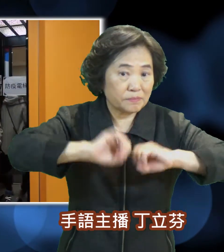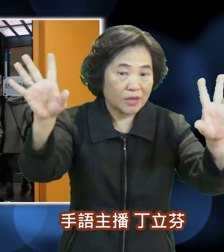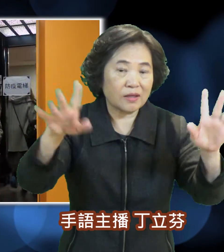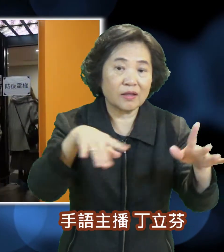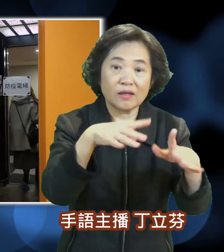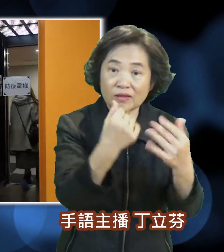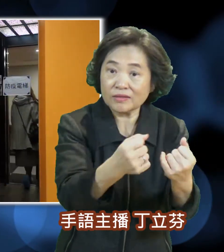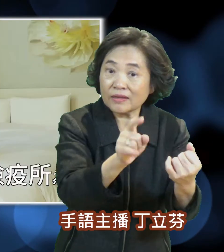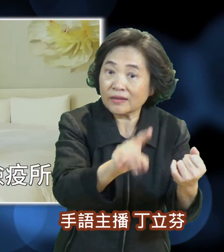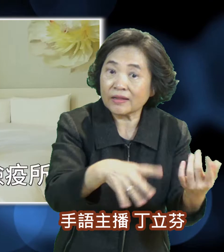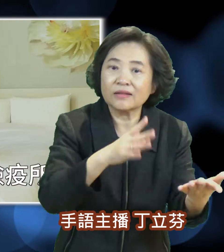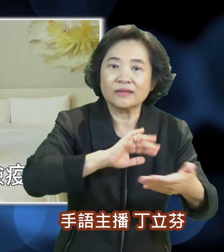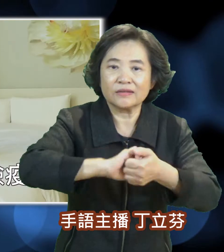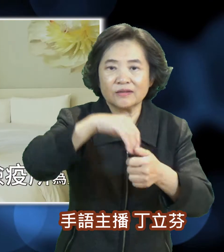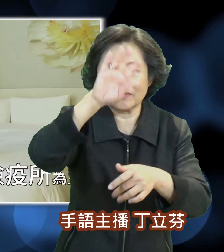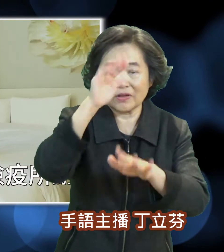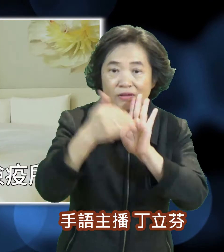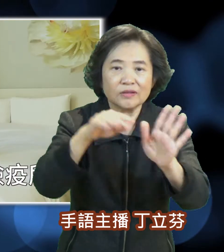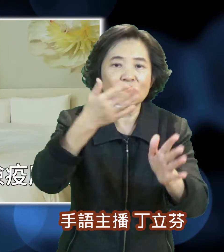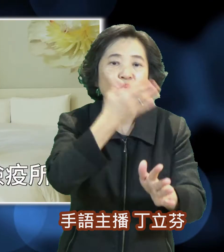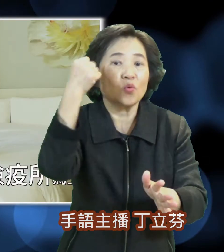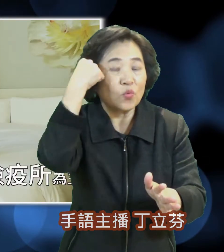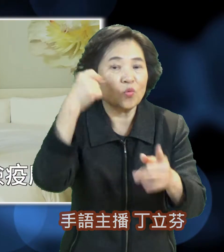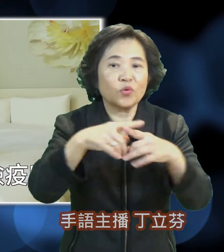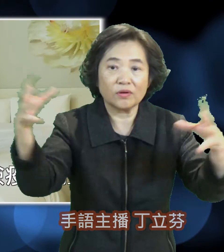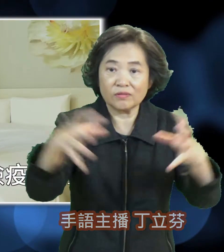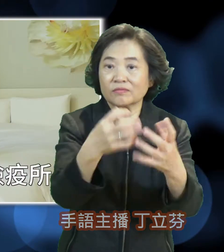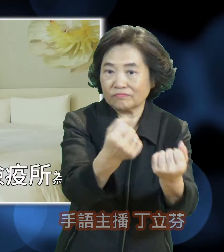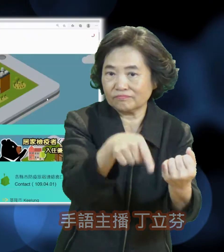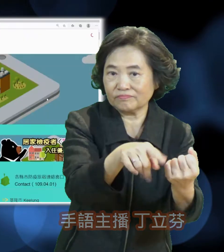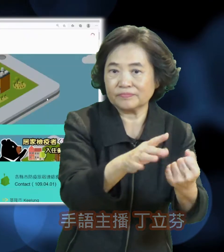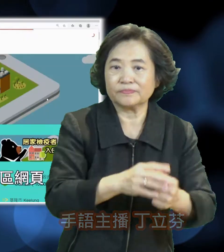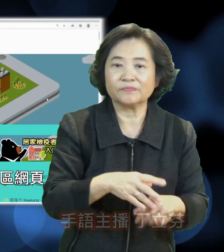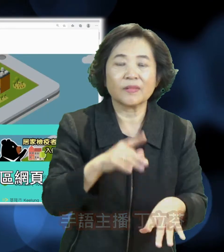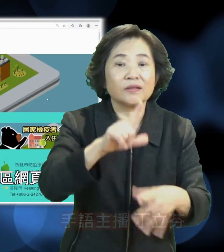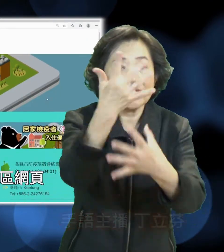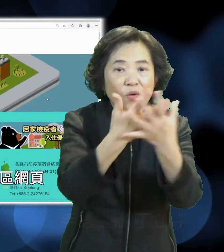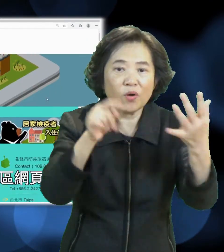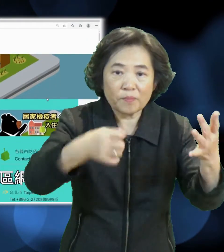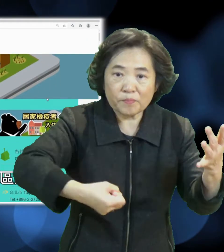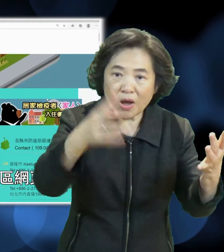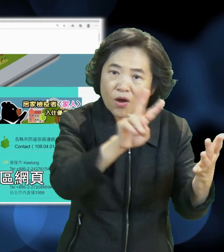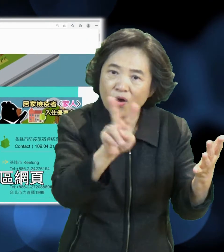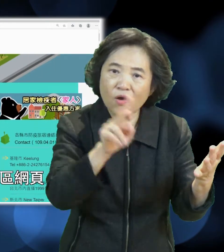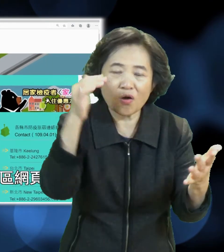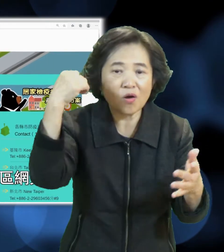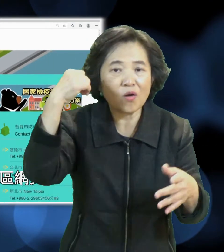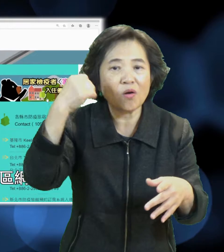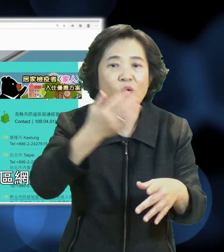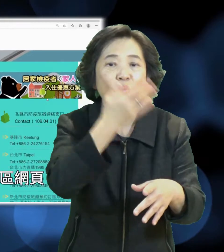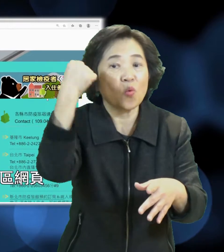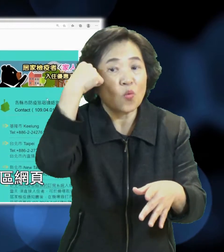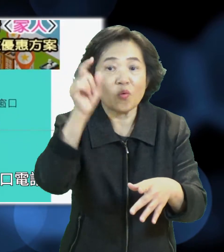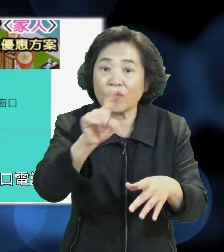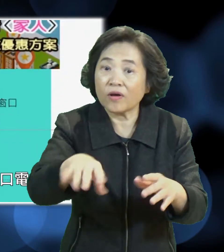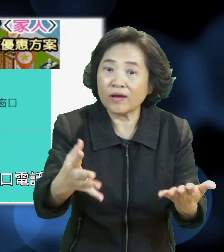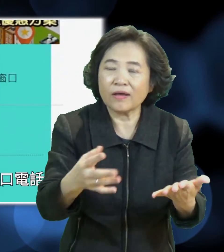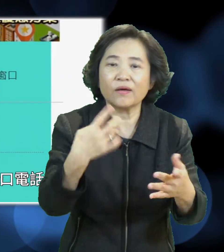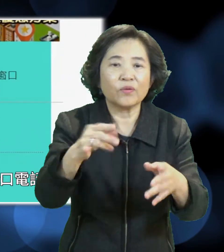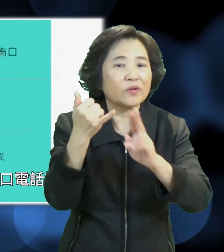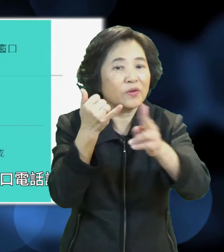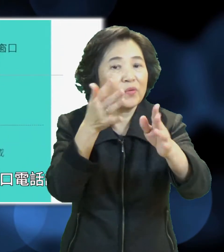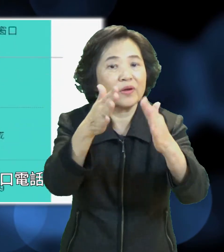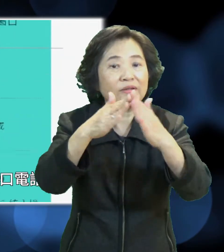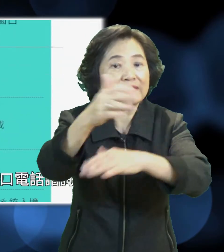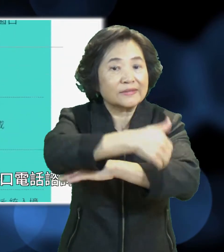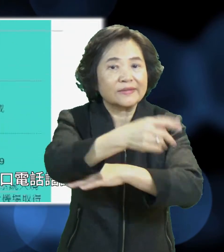醒你，检疫技术还是防治低效，莫是接种检疫所为主。你在上面去参考防治低效专业名册，莫是